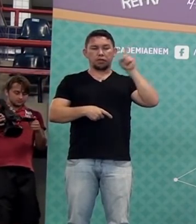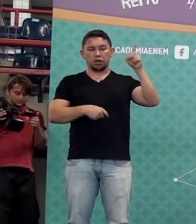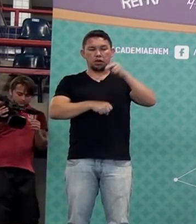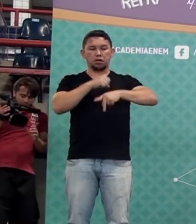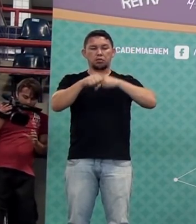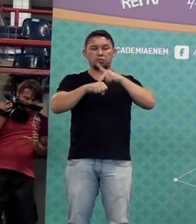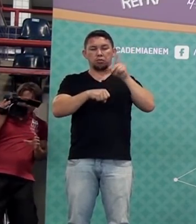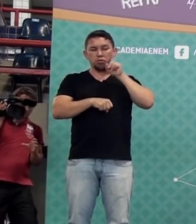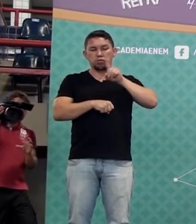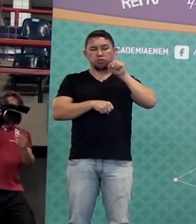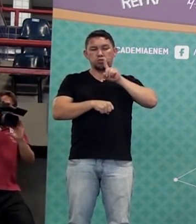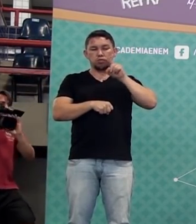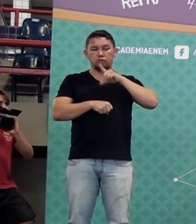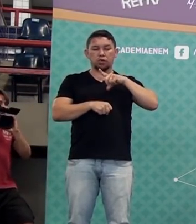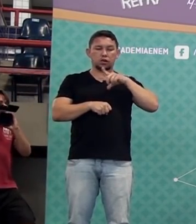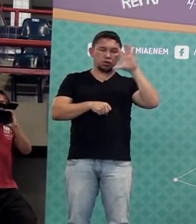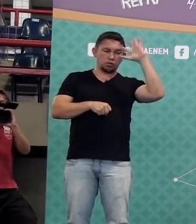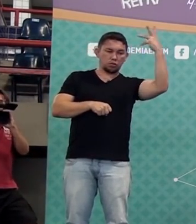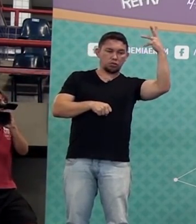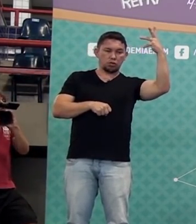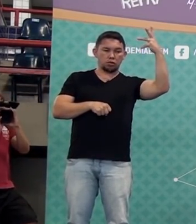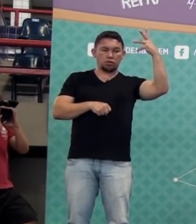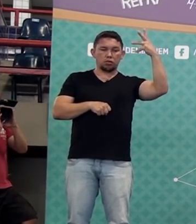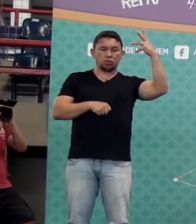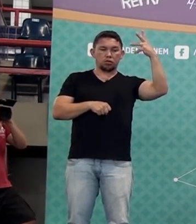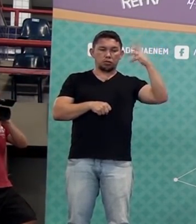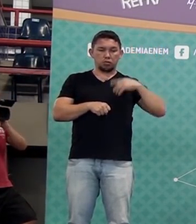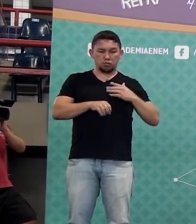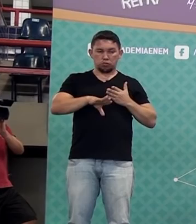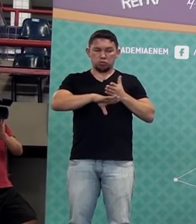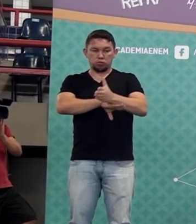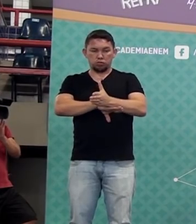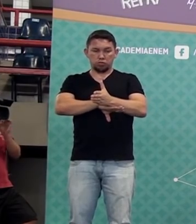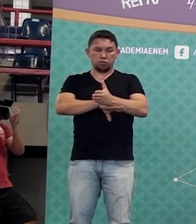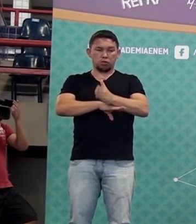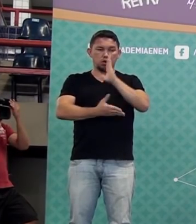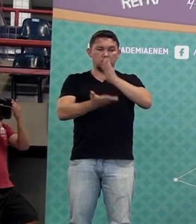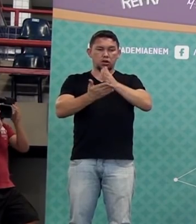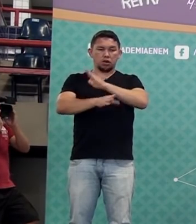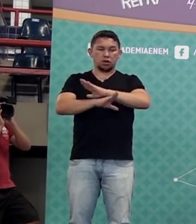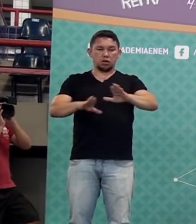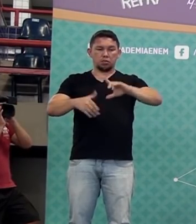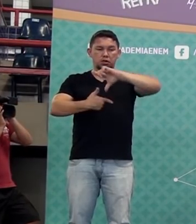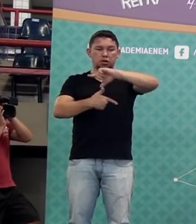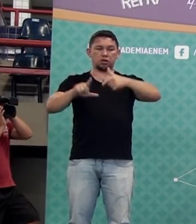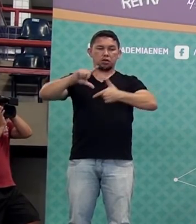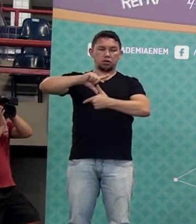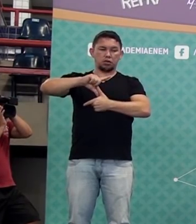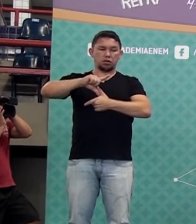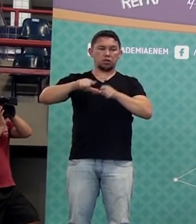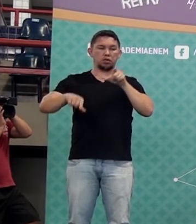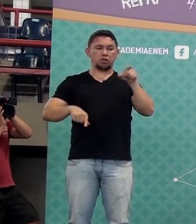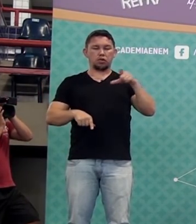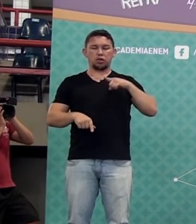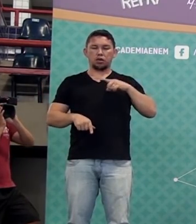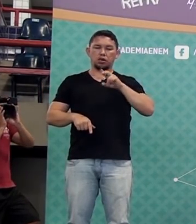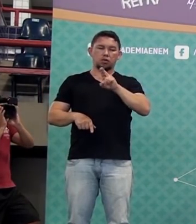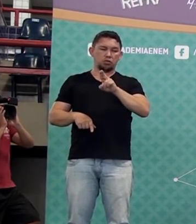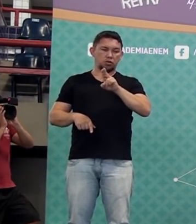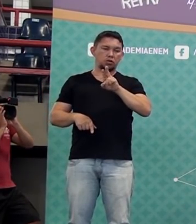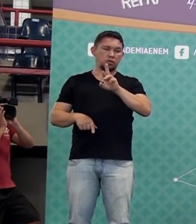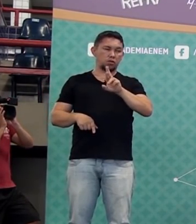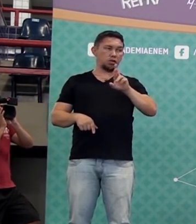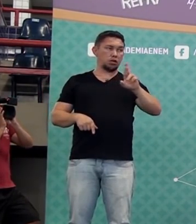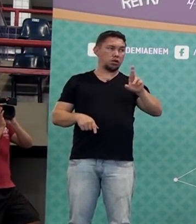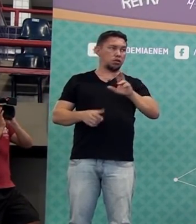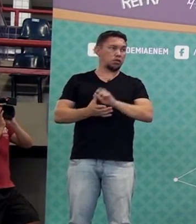Unidos? Quem decidiu a Segunda Guerra Mundial e impediu o avanço da barbárie nazista foi a União Soviética. Aí o camarada